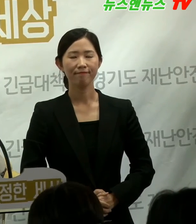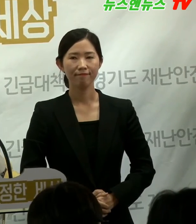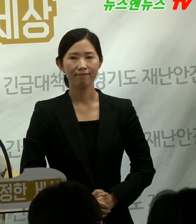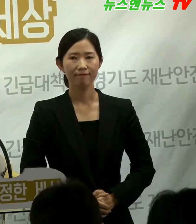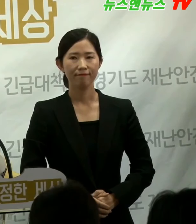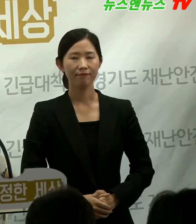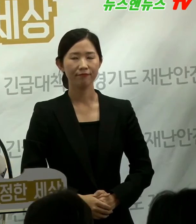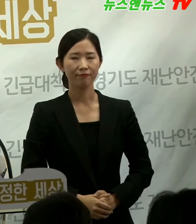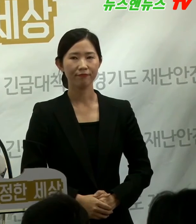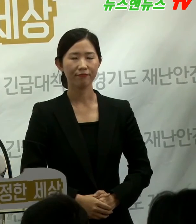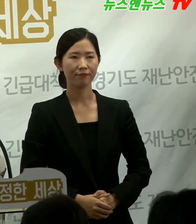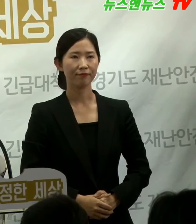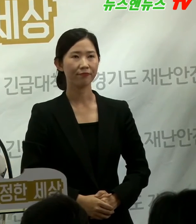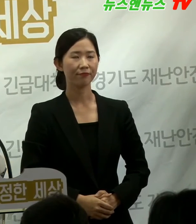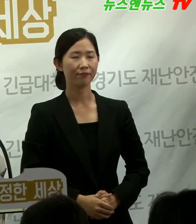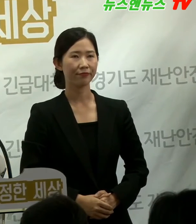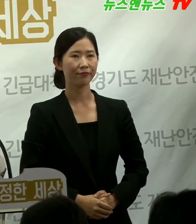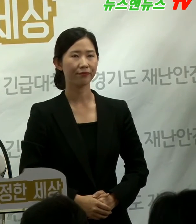네, 경기인의 오해석 기자입니다.